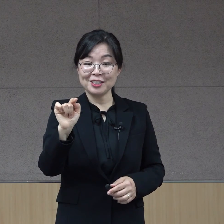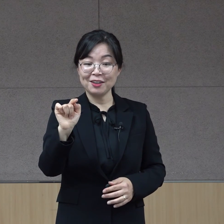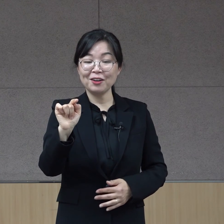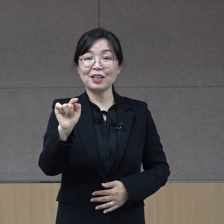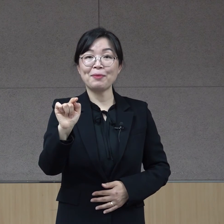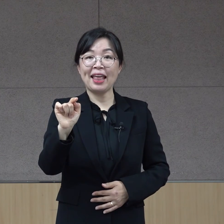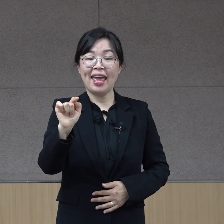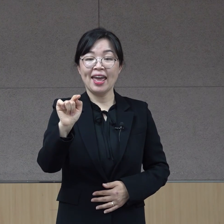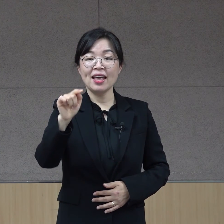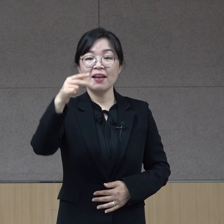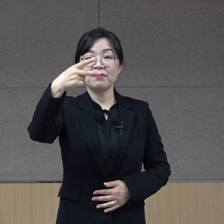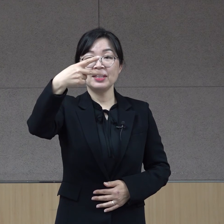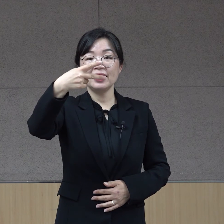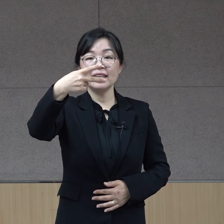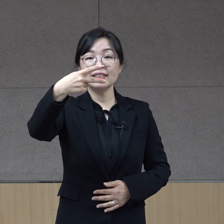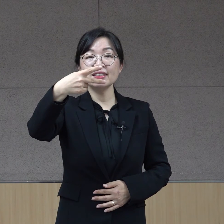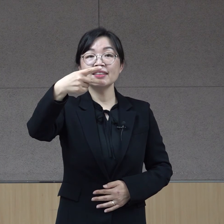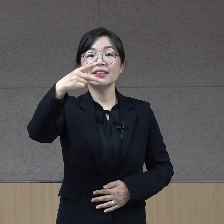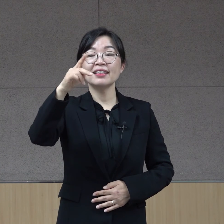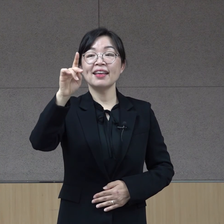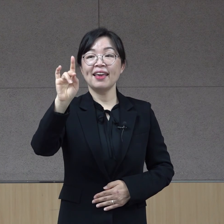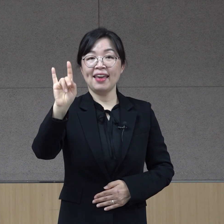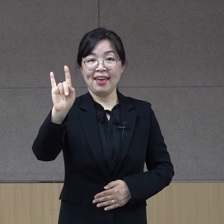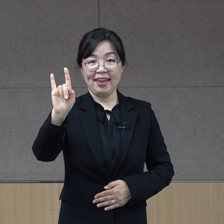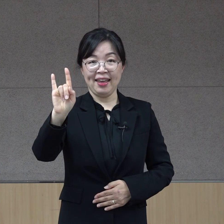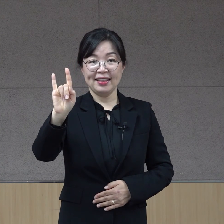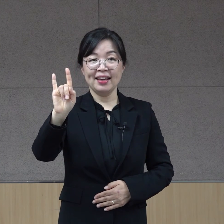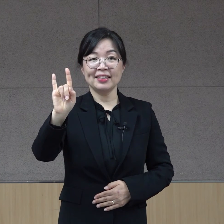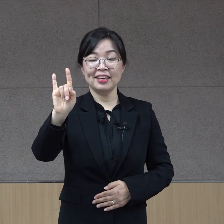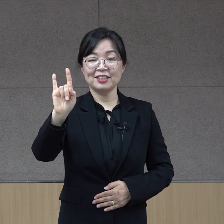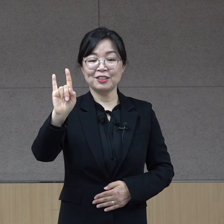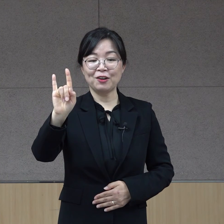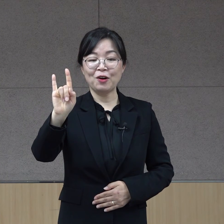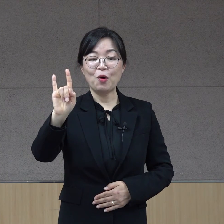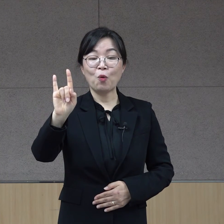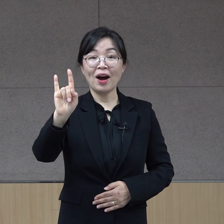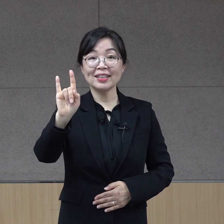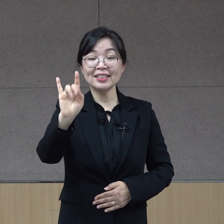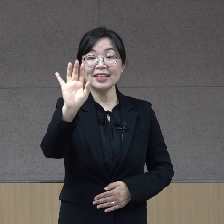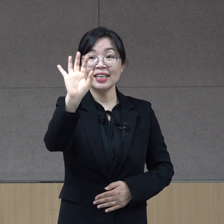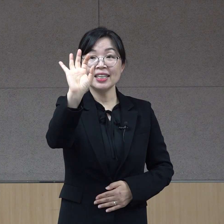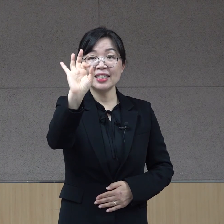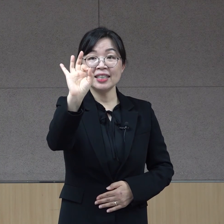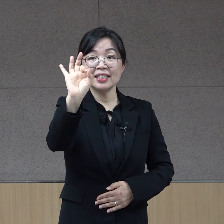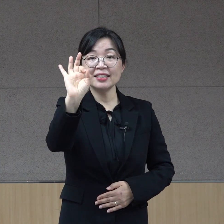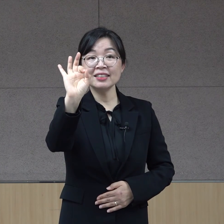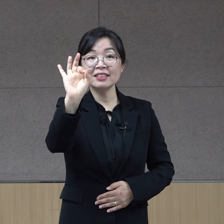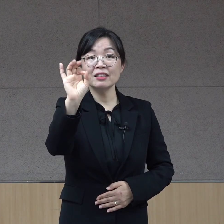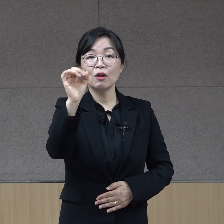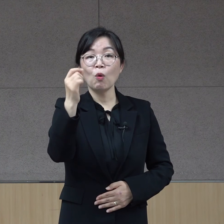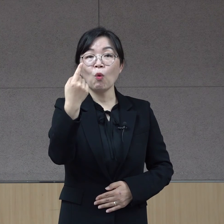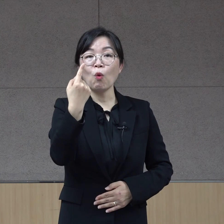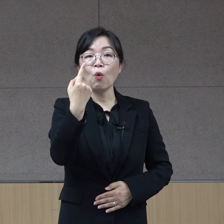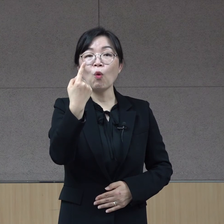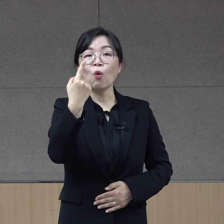보이겠죠? 그 다음에 대, 디귿, 에, 대가 되겠죠? 왕은 이응,